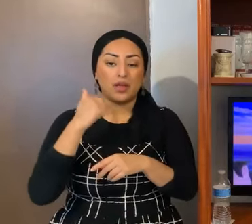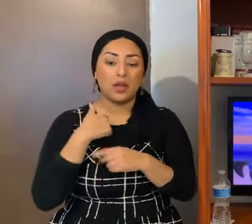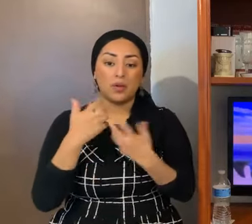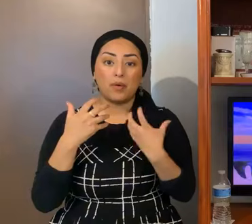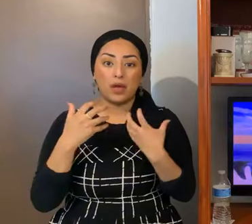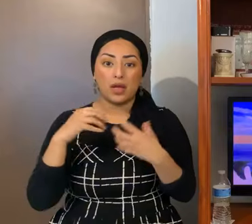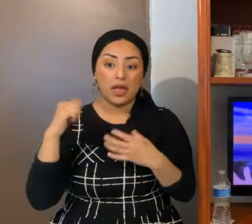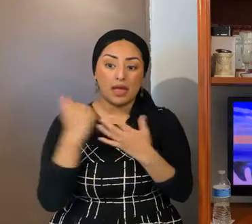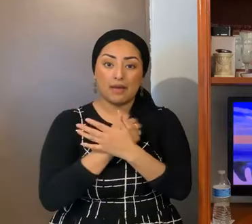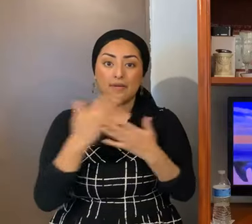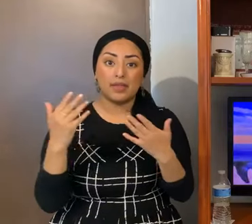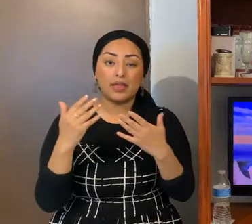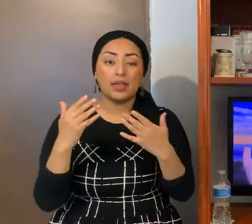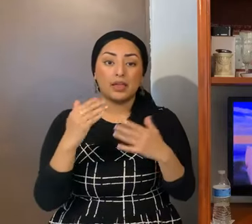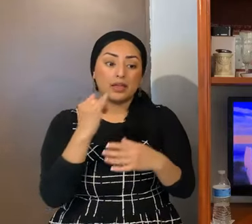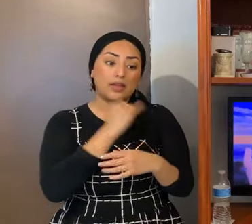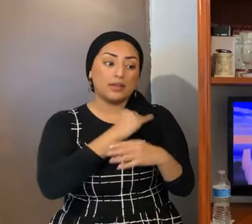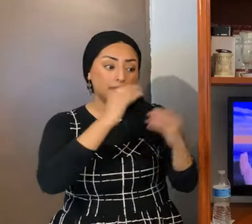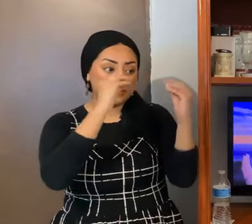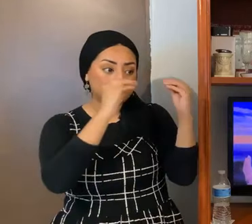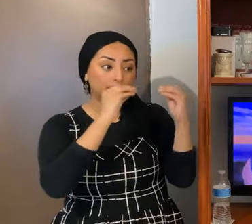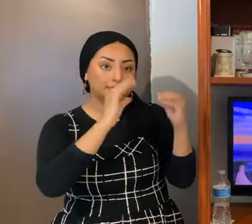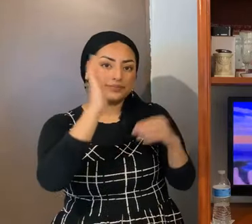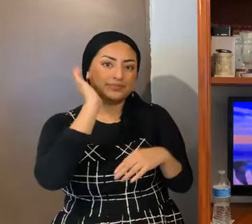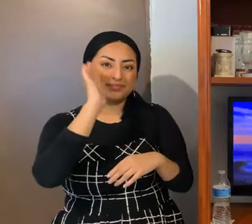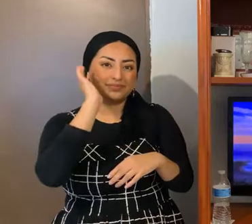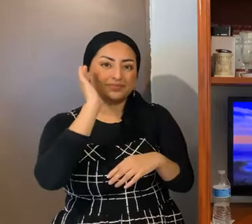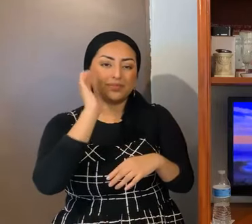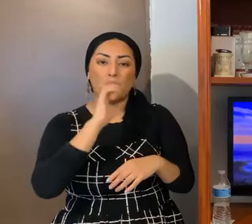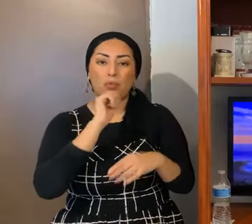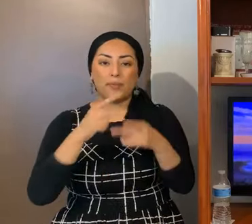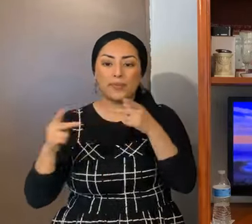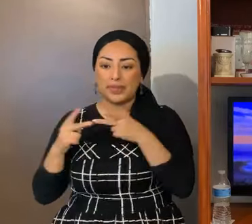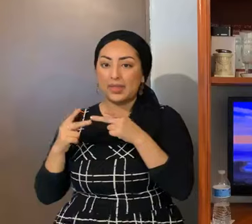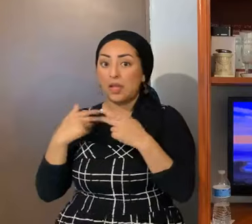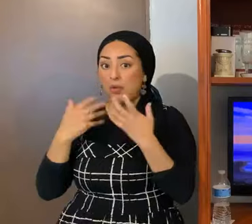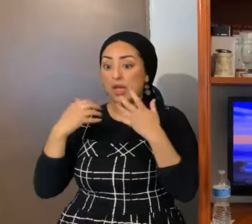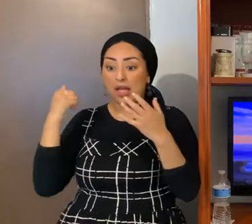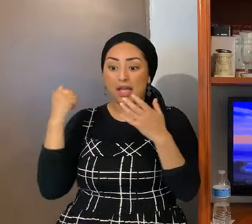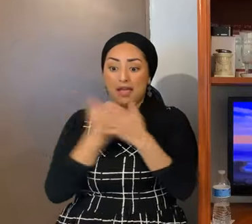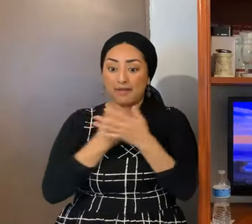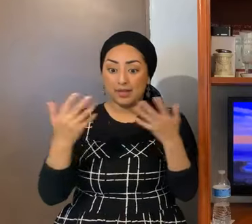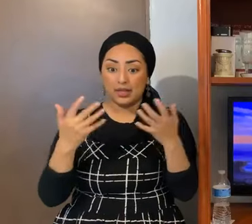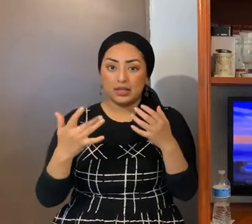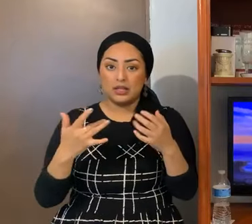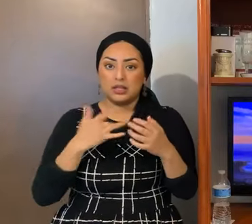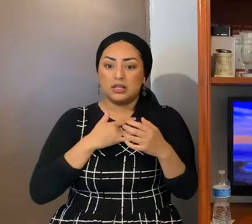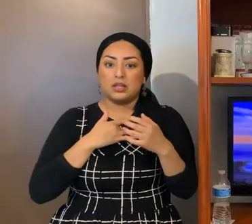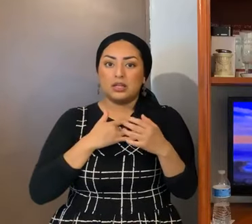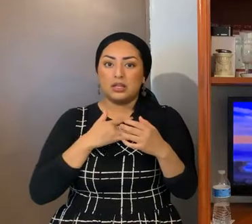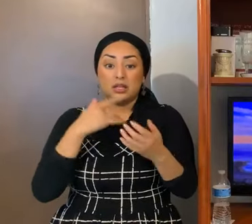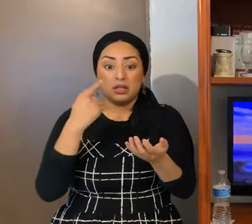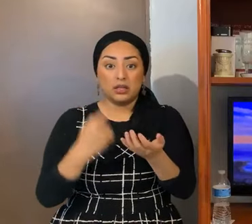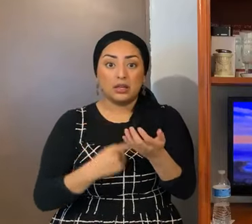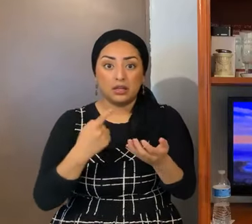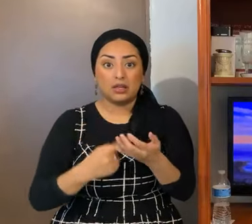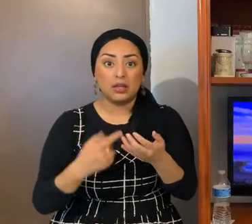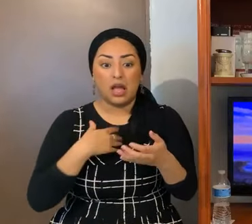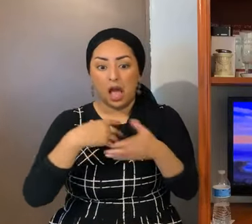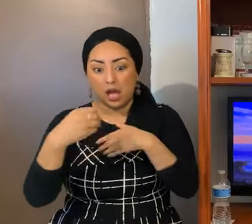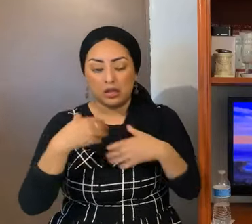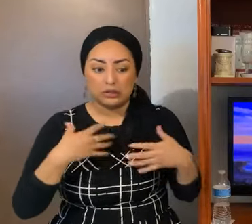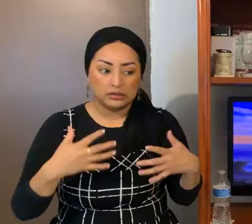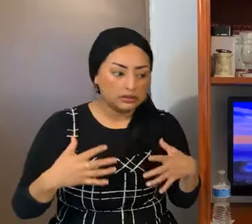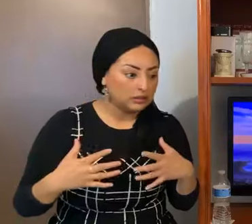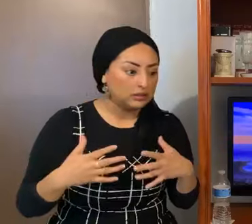que todo lo que ministraba nuestro amado Naví, en ese entonces en el edificio, todo me llegara, y a veces salía hasta como